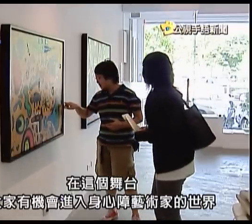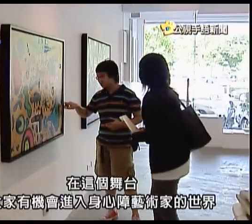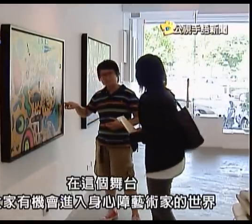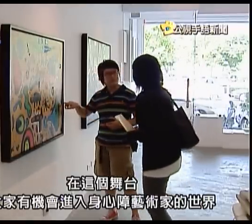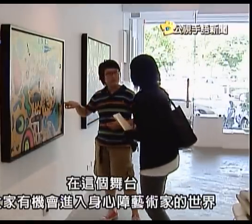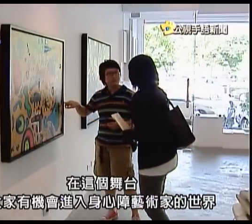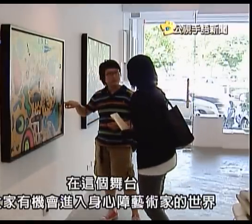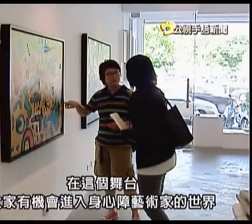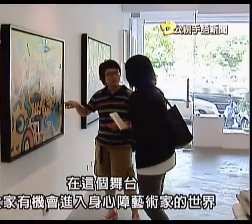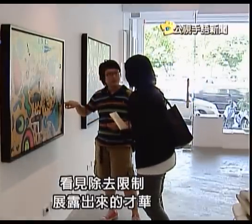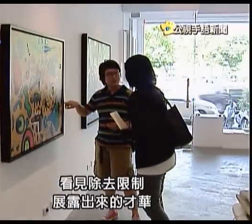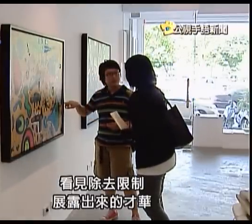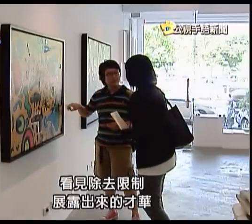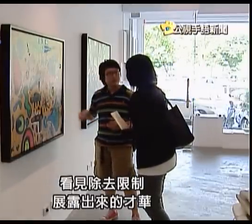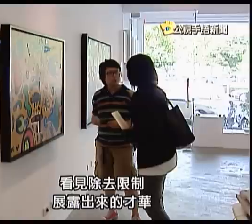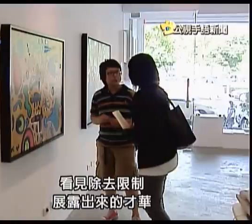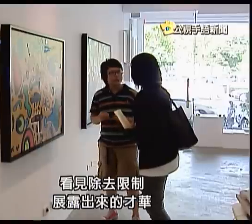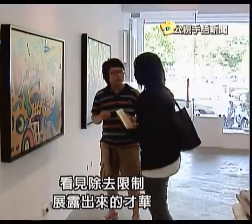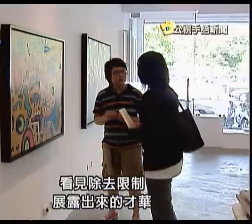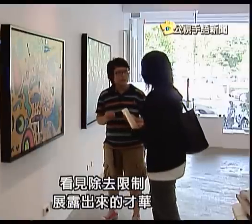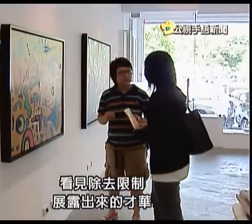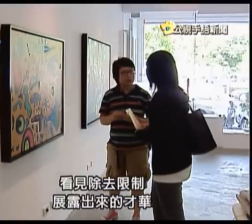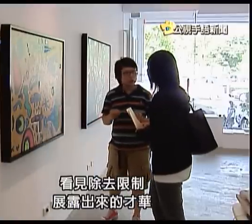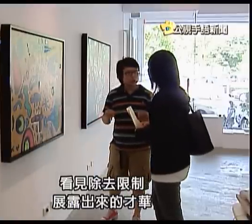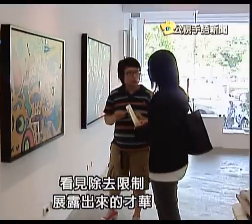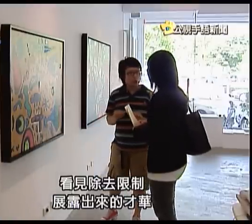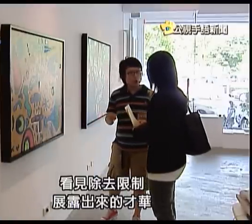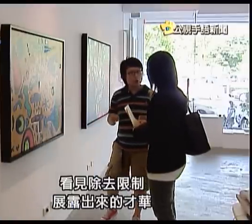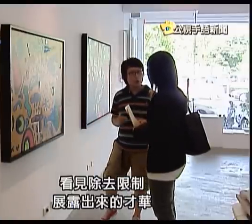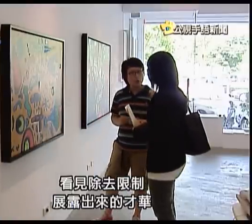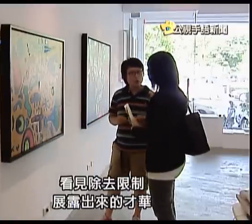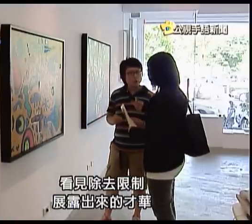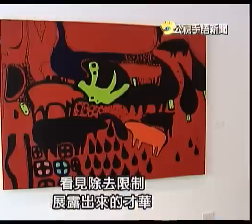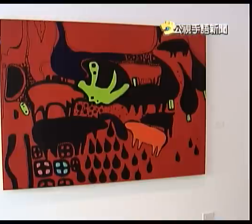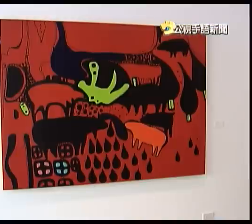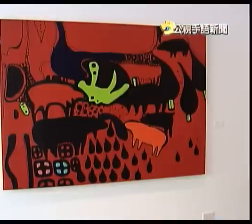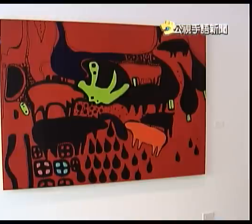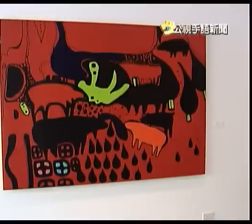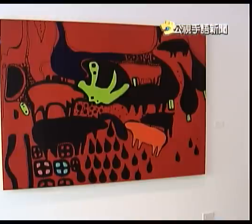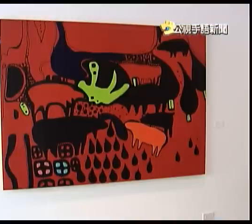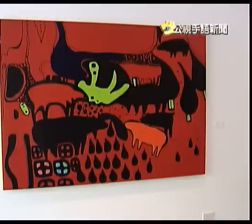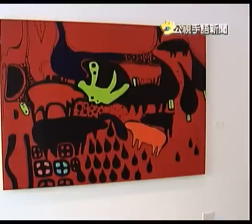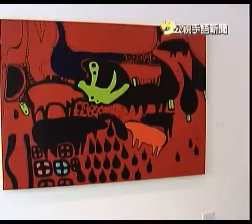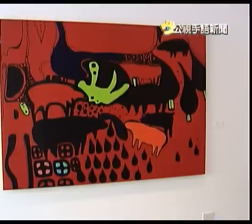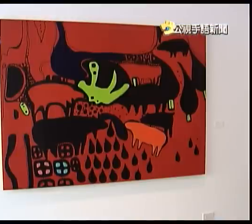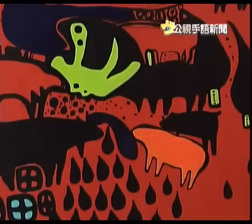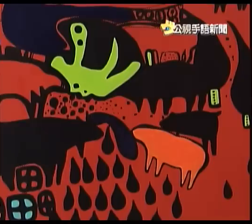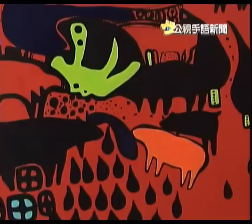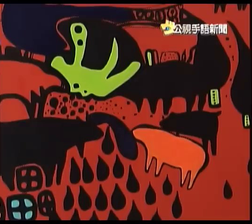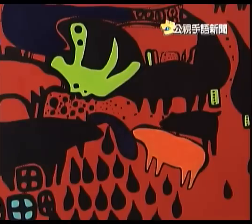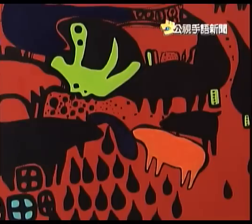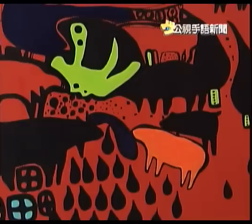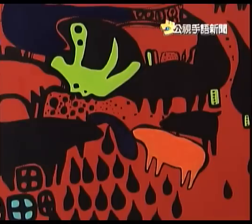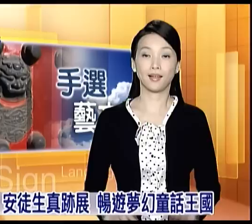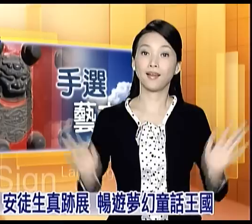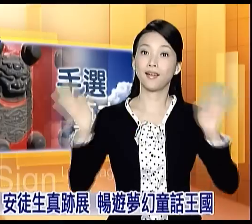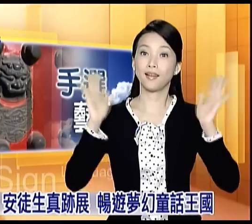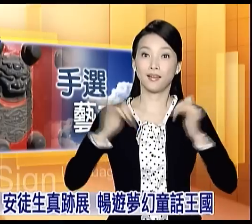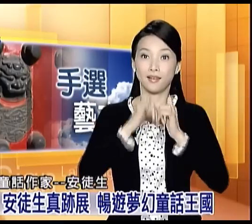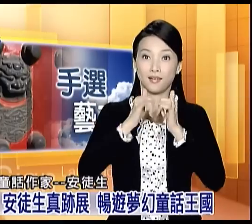的世界，看见除去限制展露出来的才华。记者欧佩君、郑凯文台中报道。 童话作